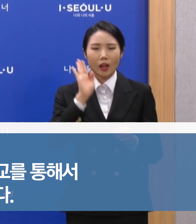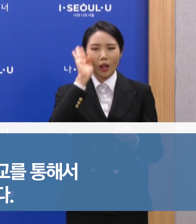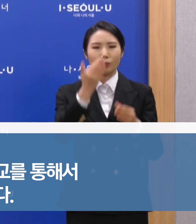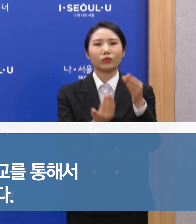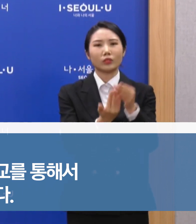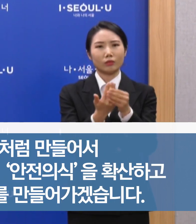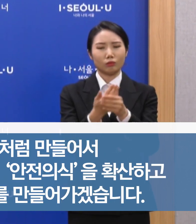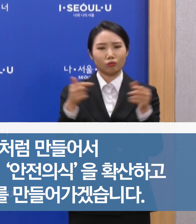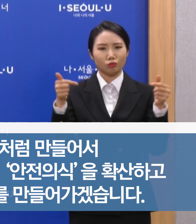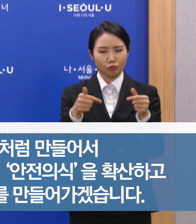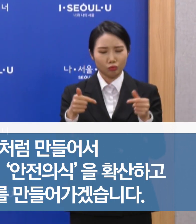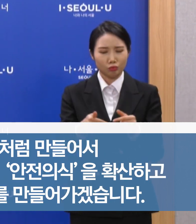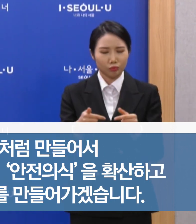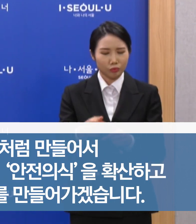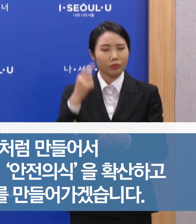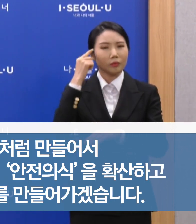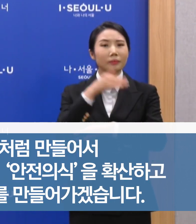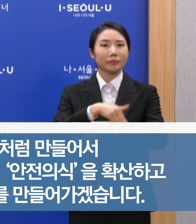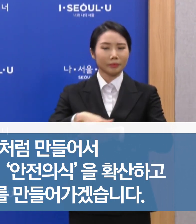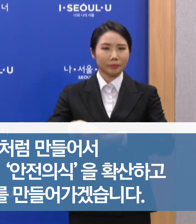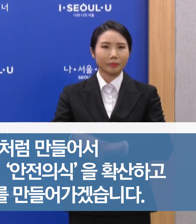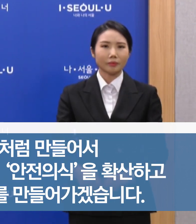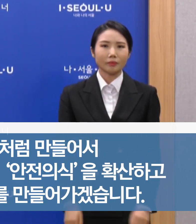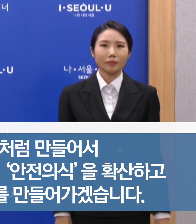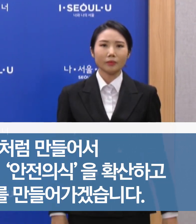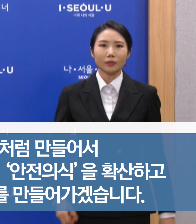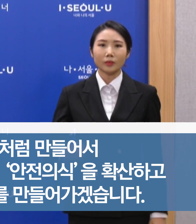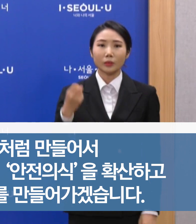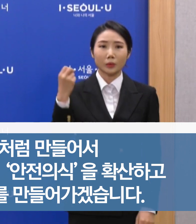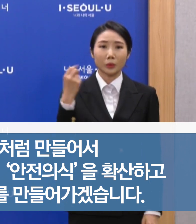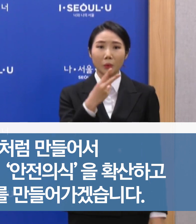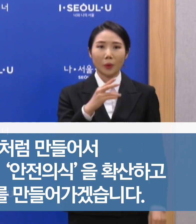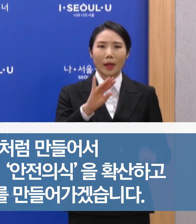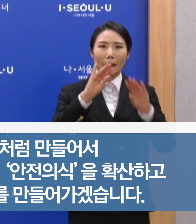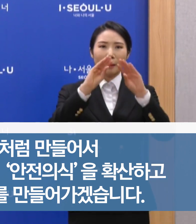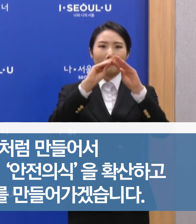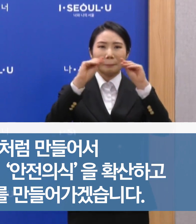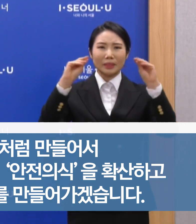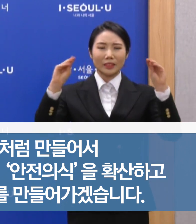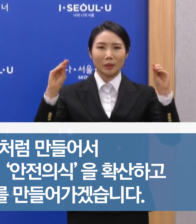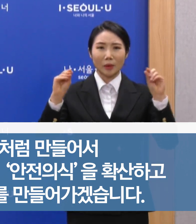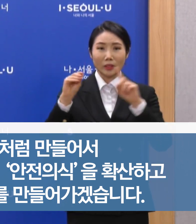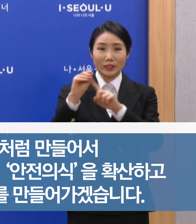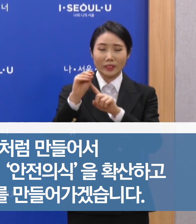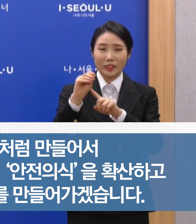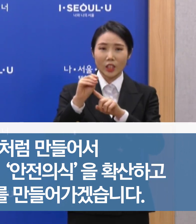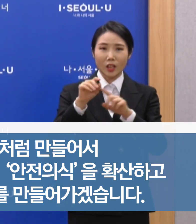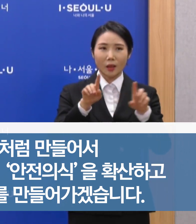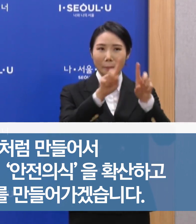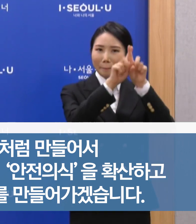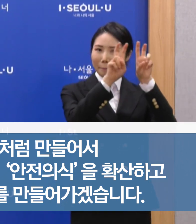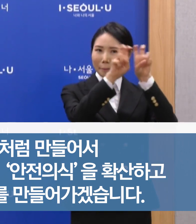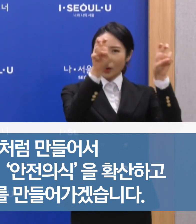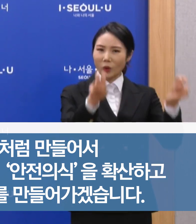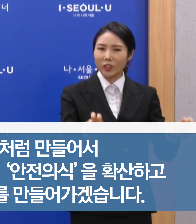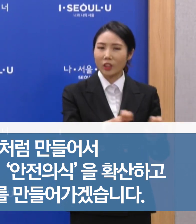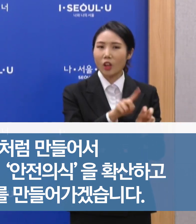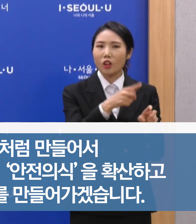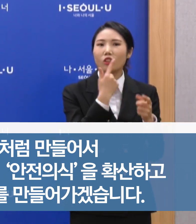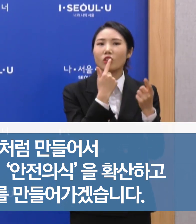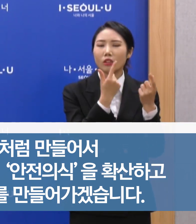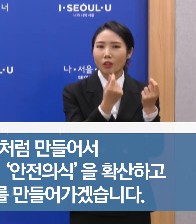줄여나가겠습니다. 그리고 주요 내용은 미세먼지 현황판처럼 만들어서 시민들도 볼 수 있도록